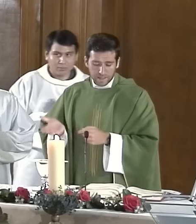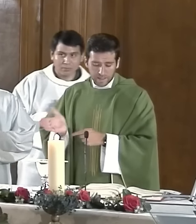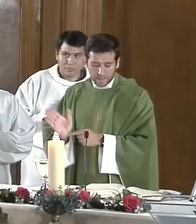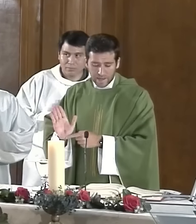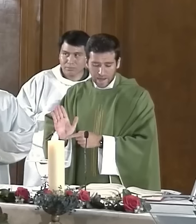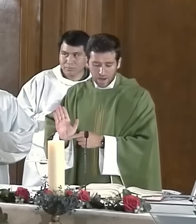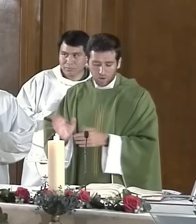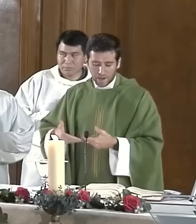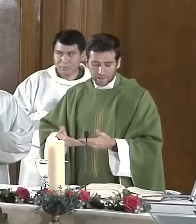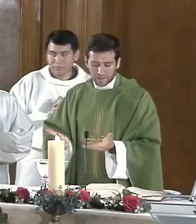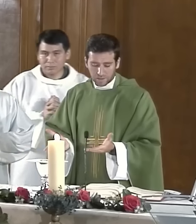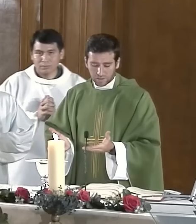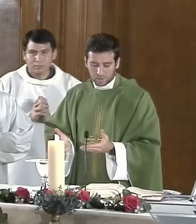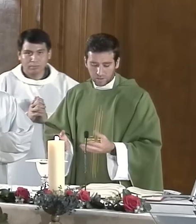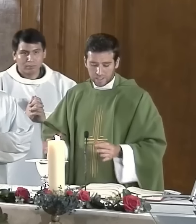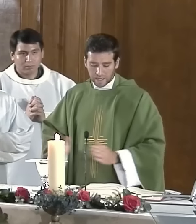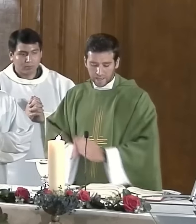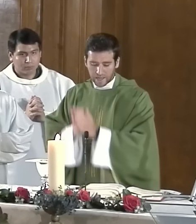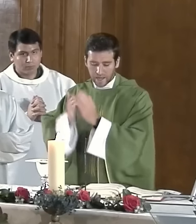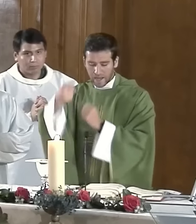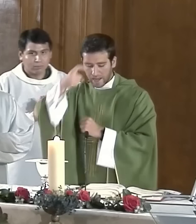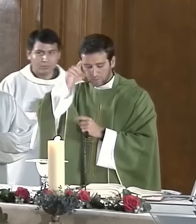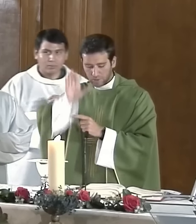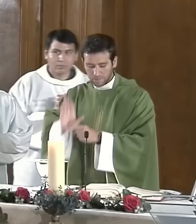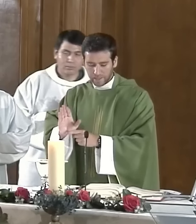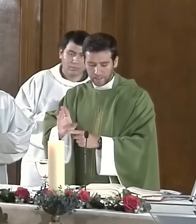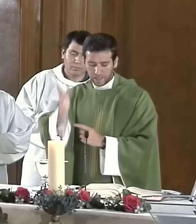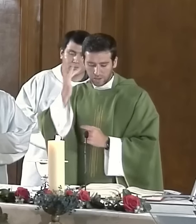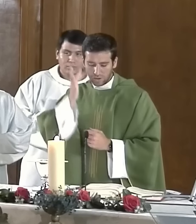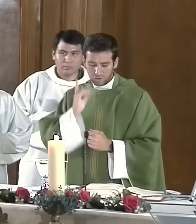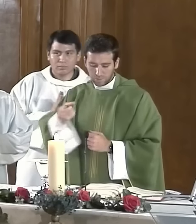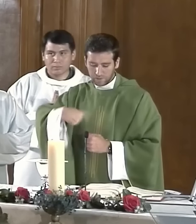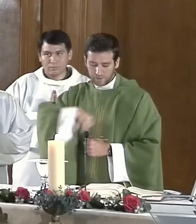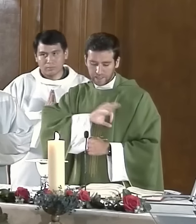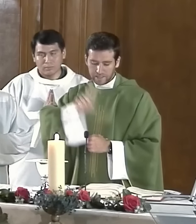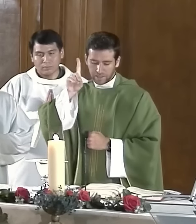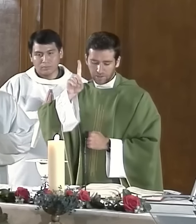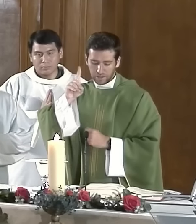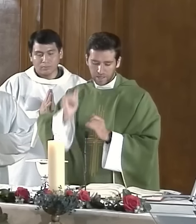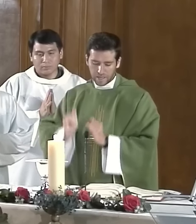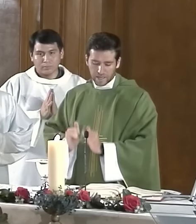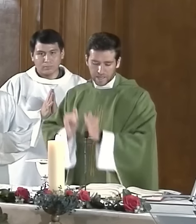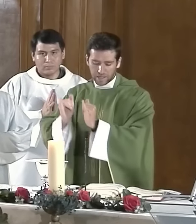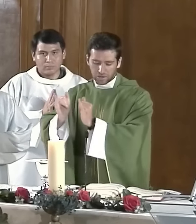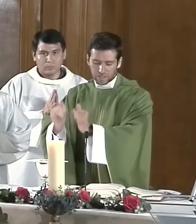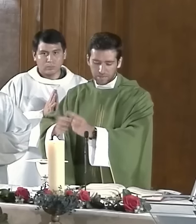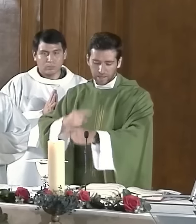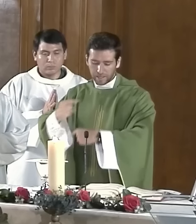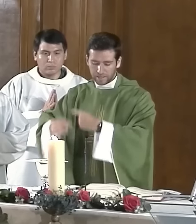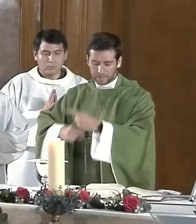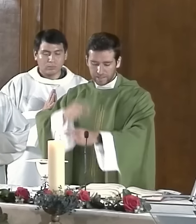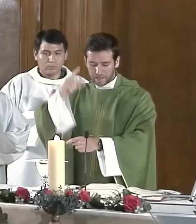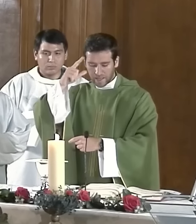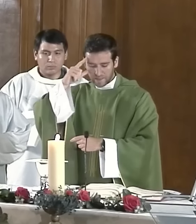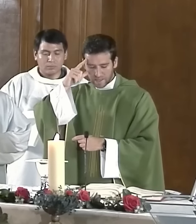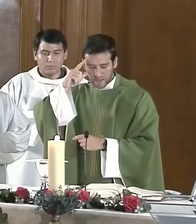Que la oblación consagrada a tu nombre nos purifique, Señor, y nos lleve de día en día